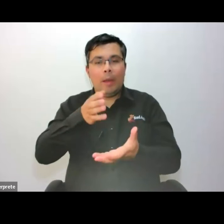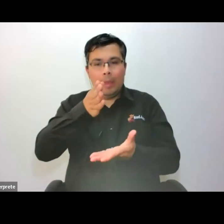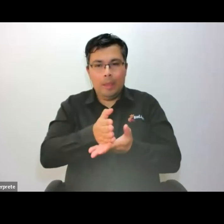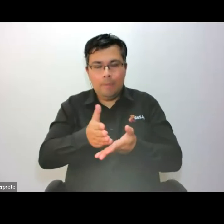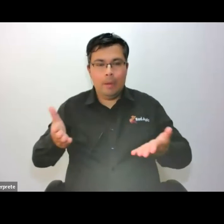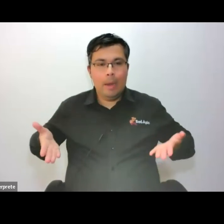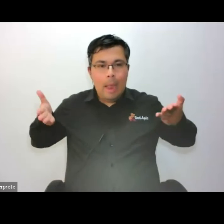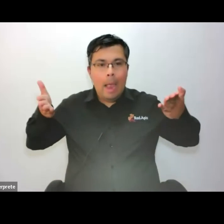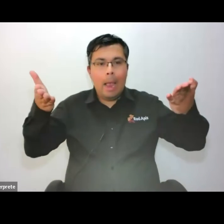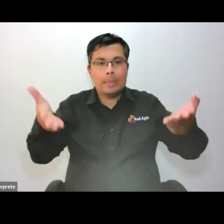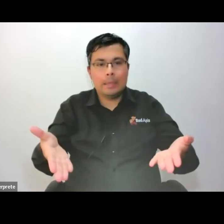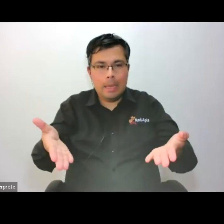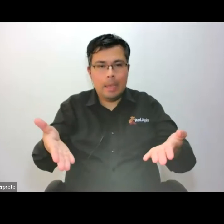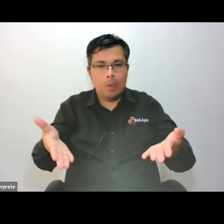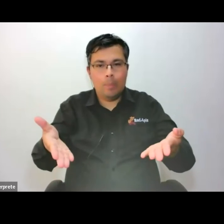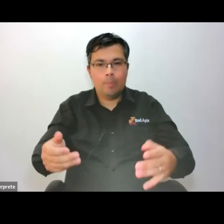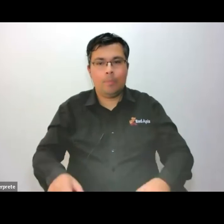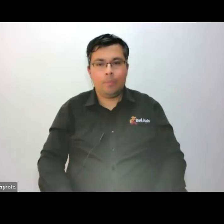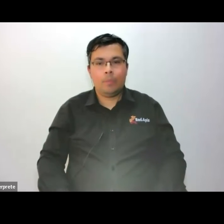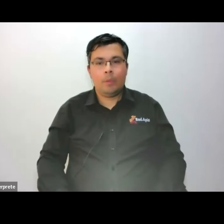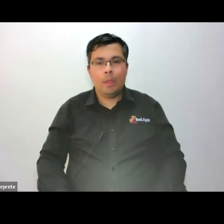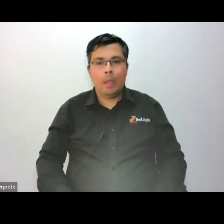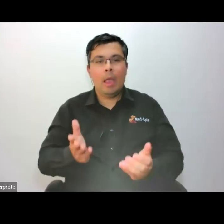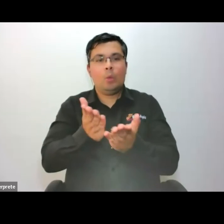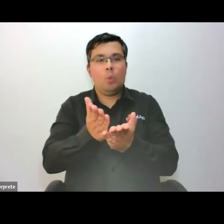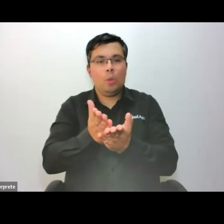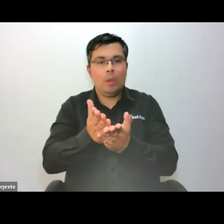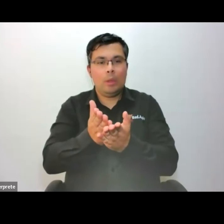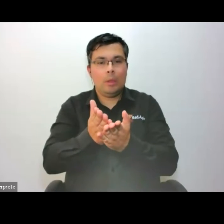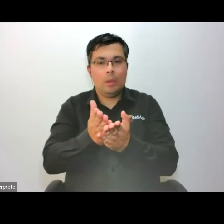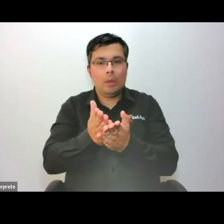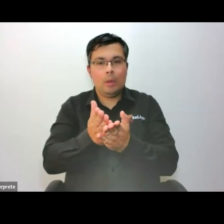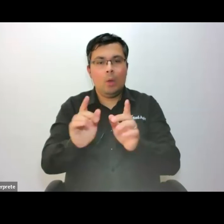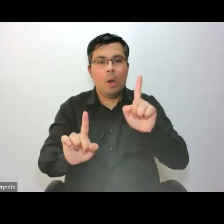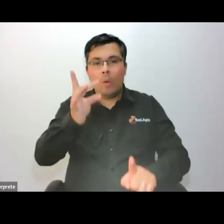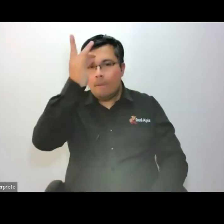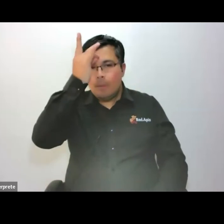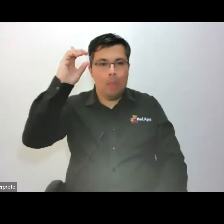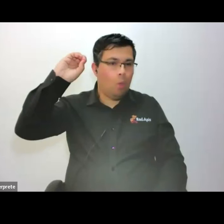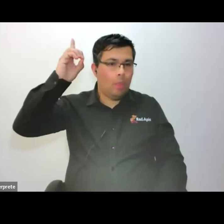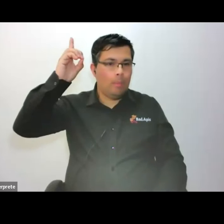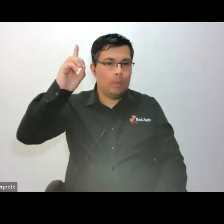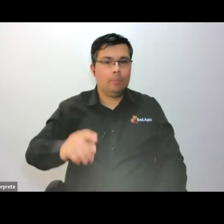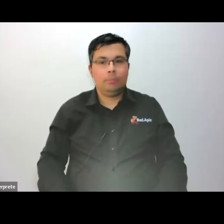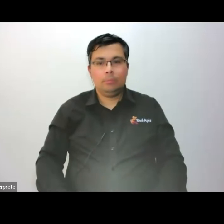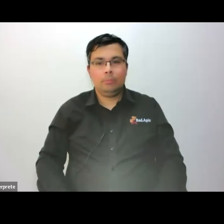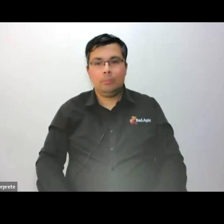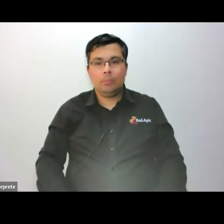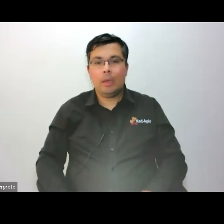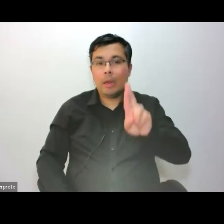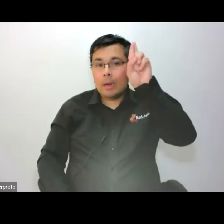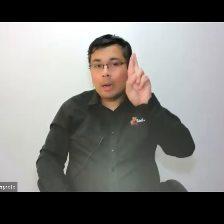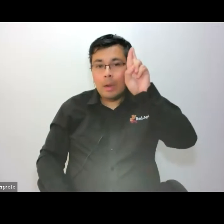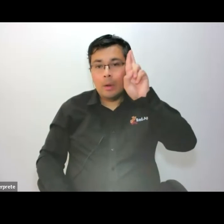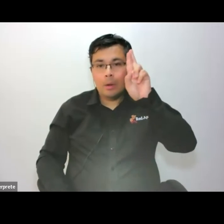educativas permanentes o discapacidad. Recordemos que eh, la condición de autismo